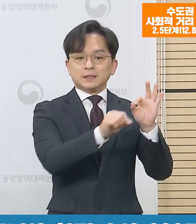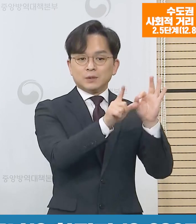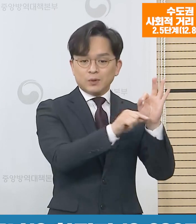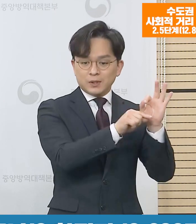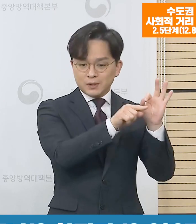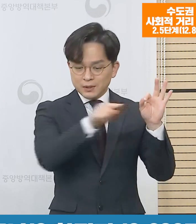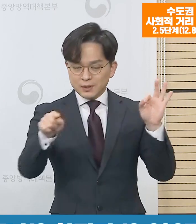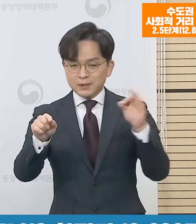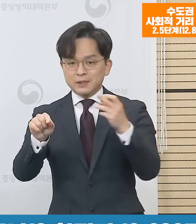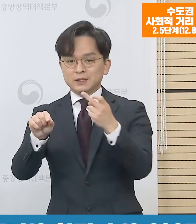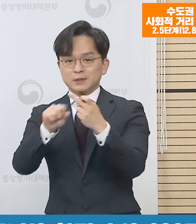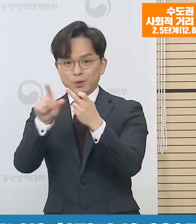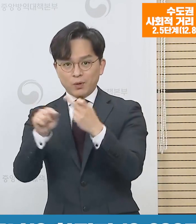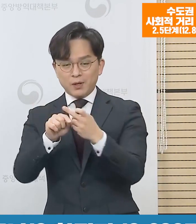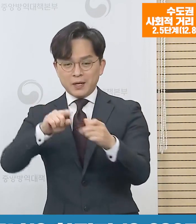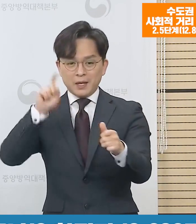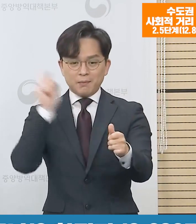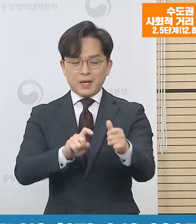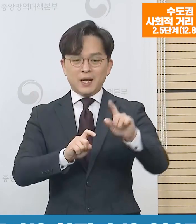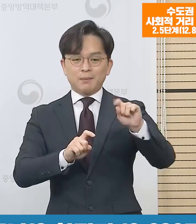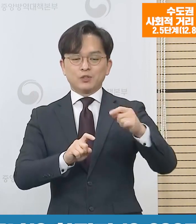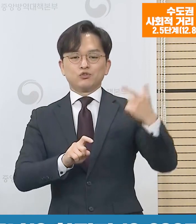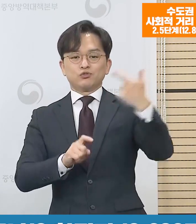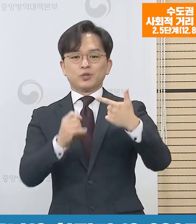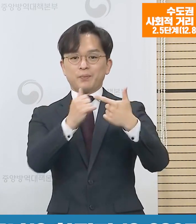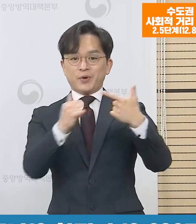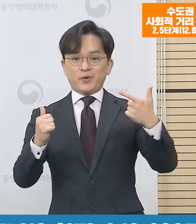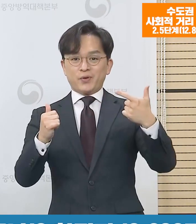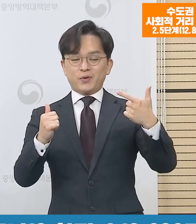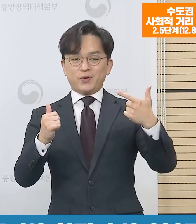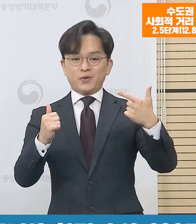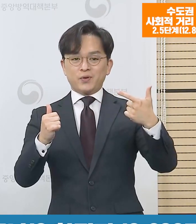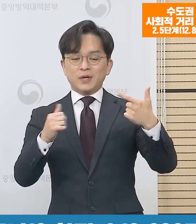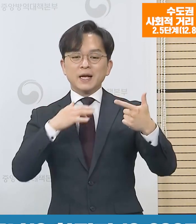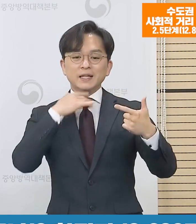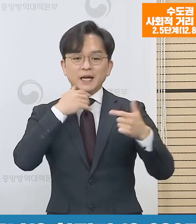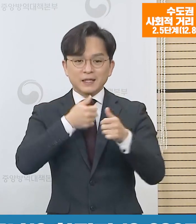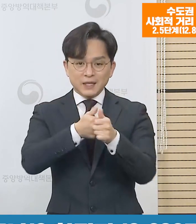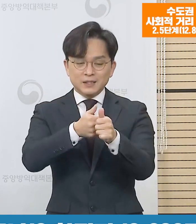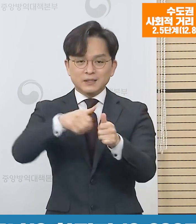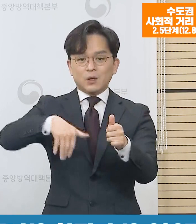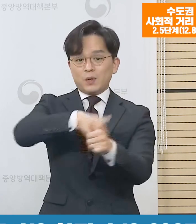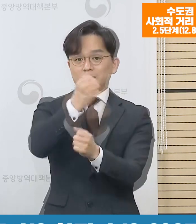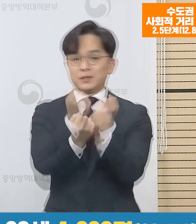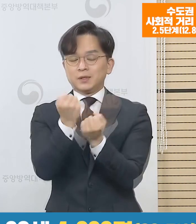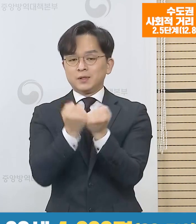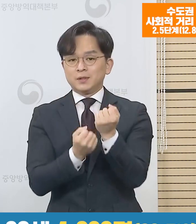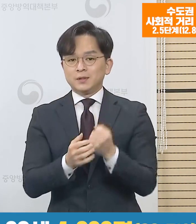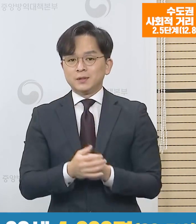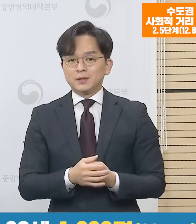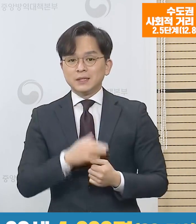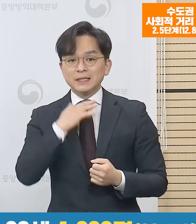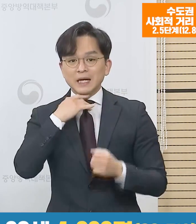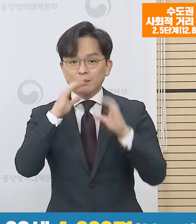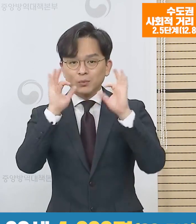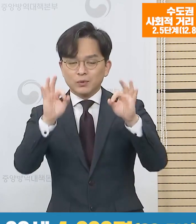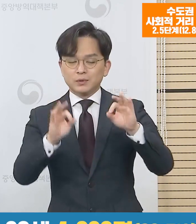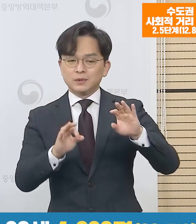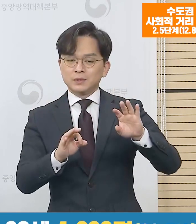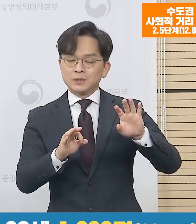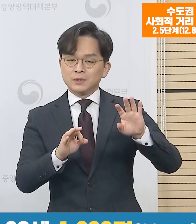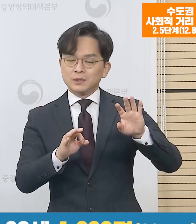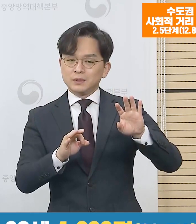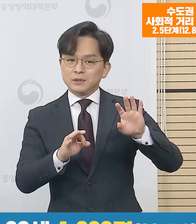코로나19 확진자 16,000여 명의 연령별 감염 경로에 대해서 설명을 드리겠습니다. 연령대로는